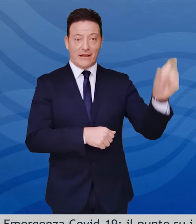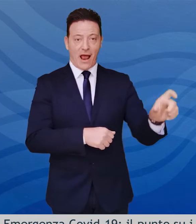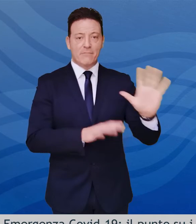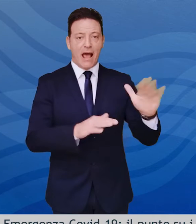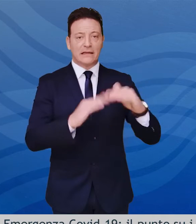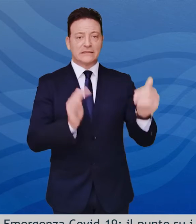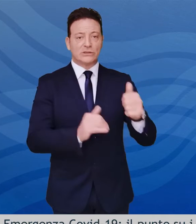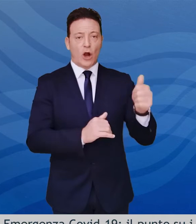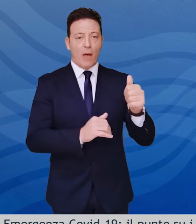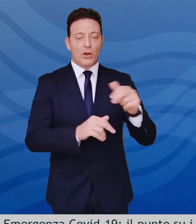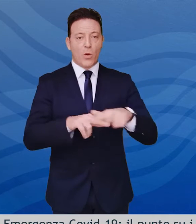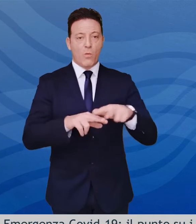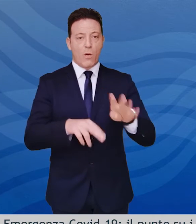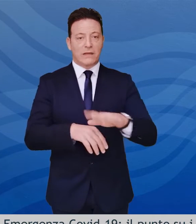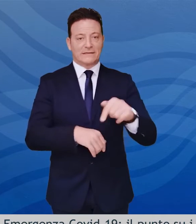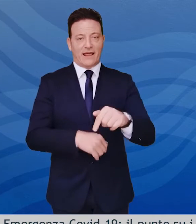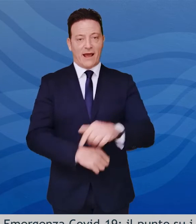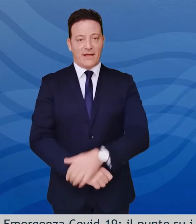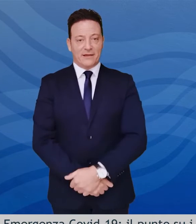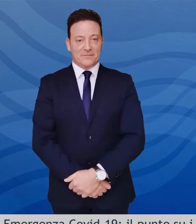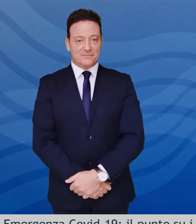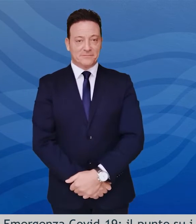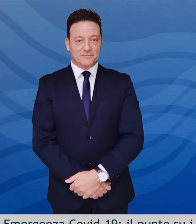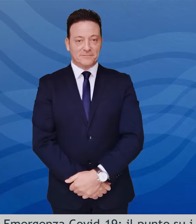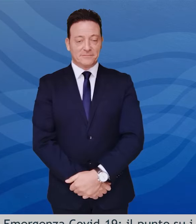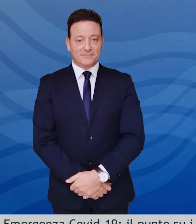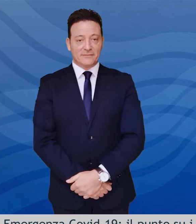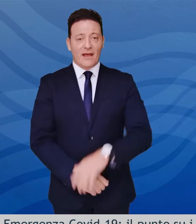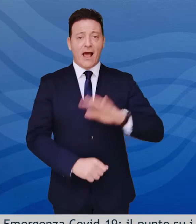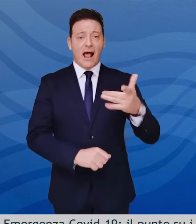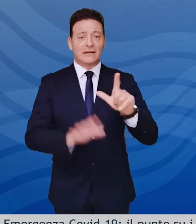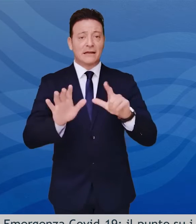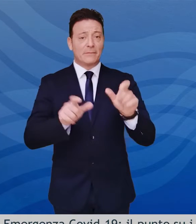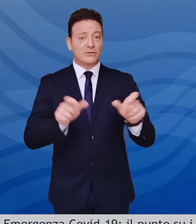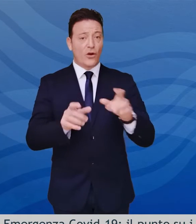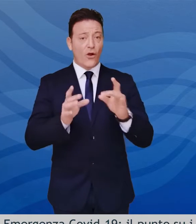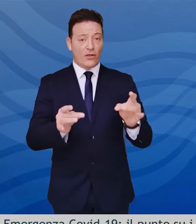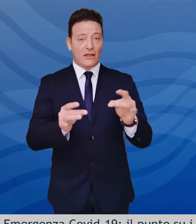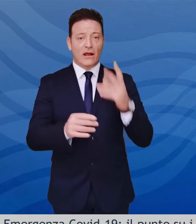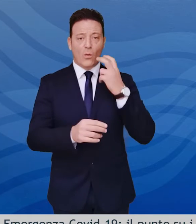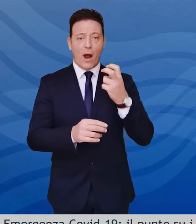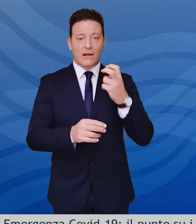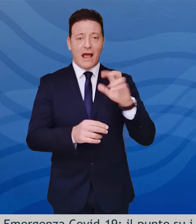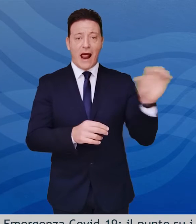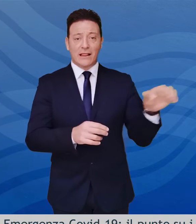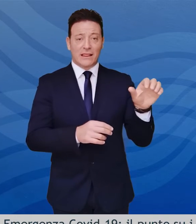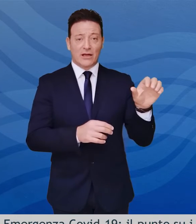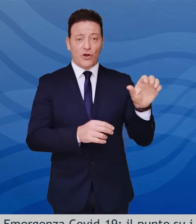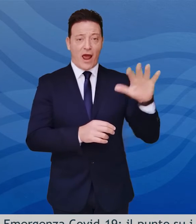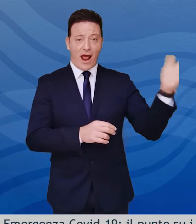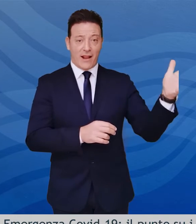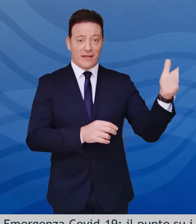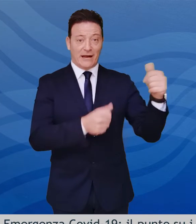isolamento in comuni della Regione Basilicata. Le rimanenti 7 riguardano residenti in altre regioni